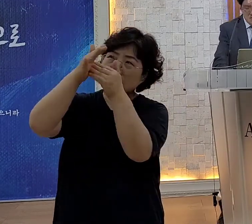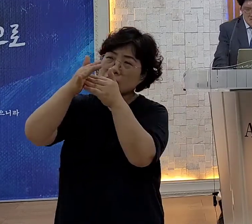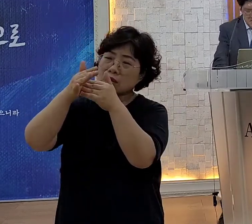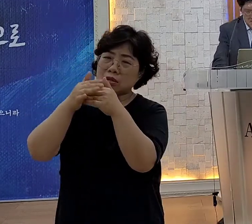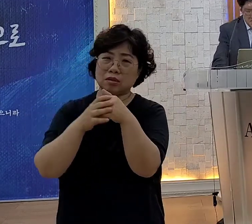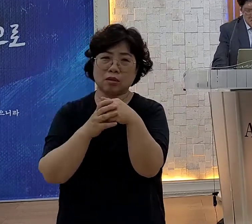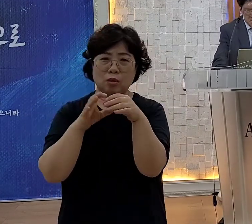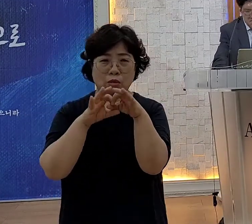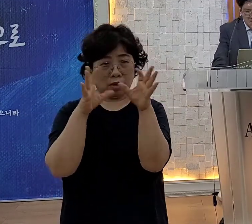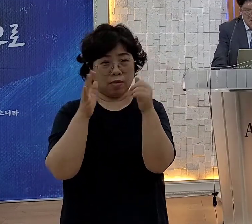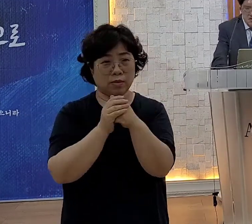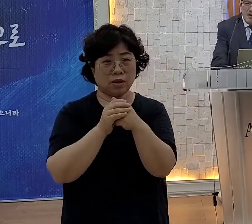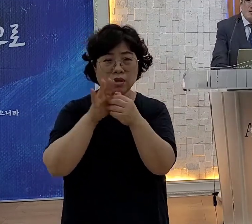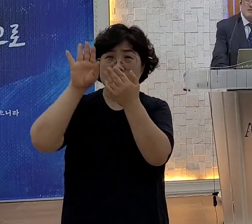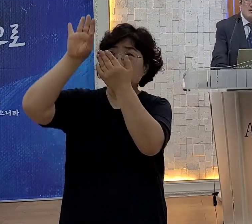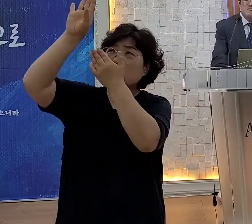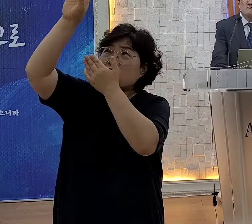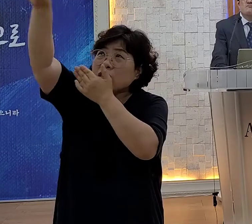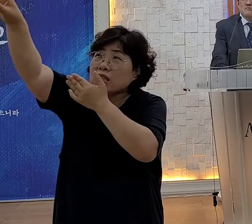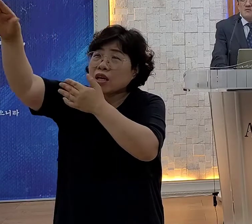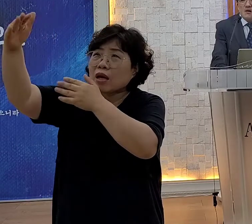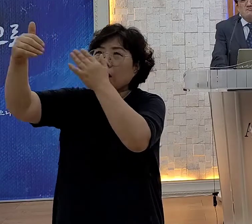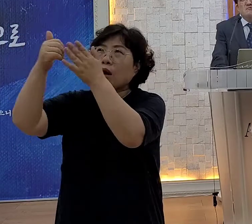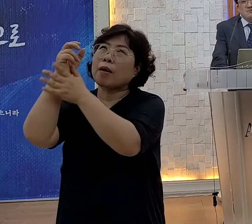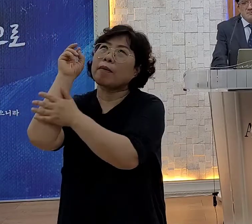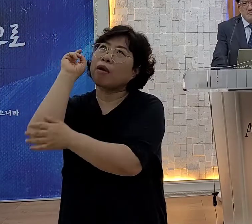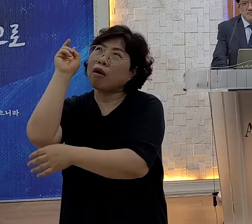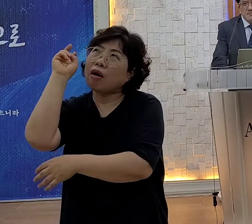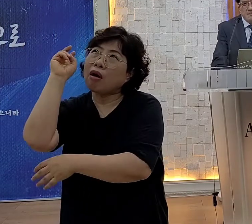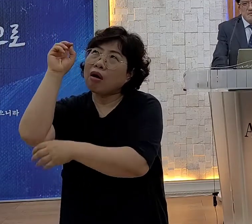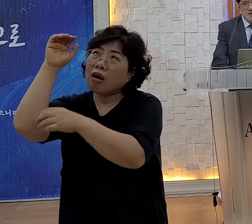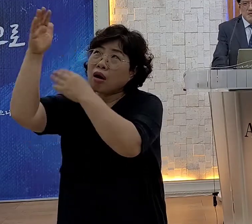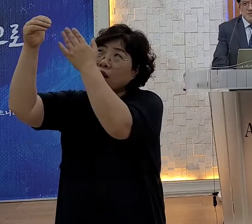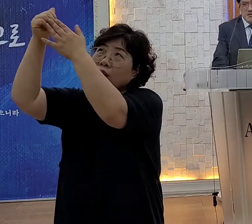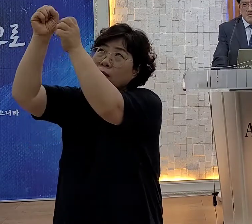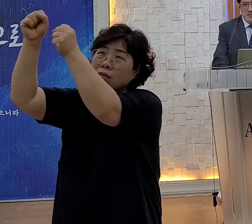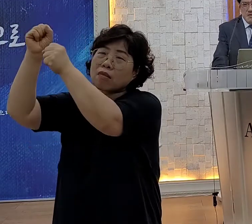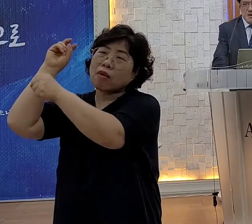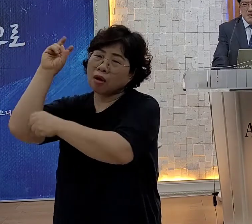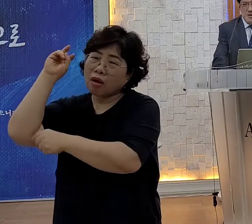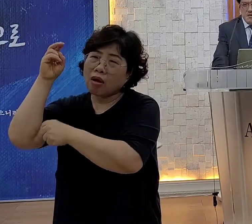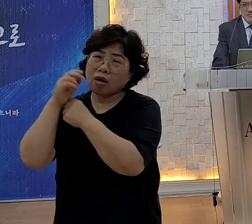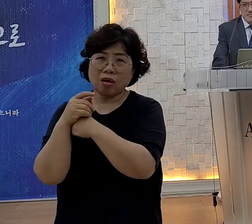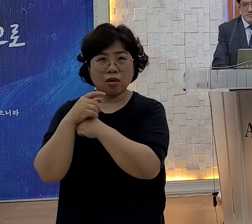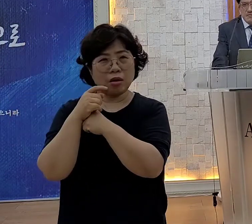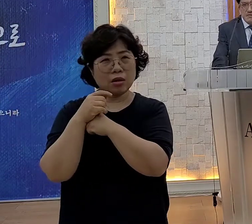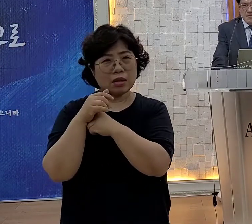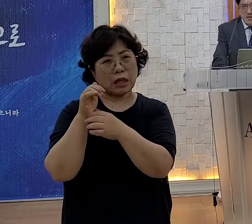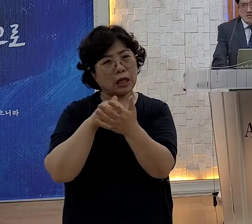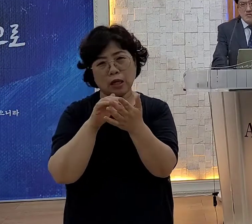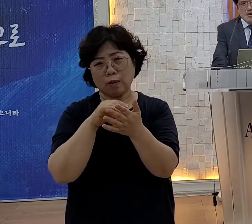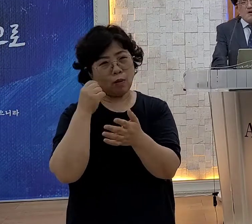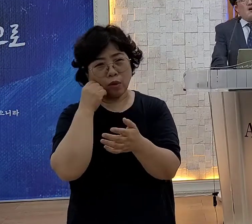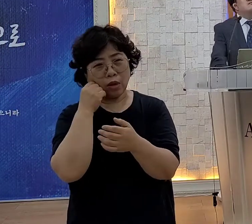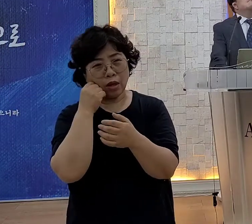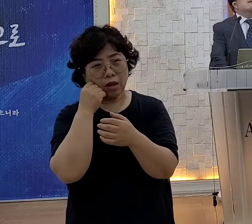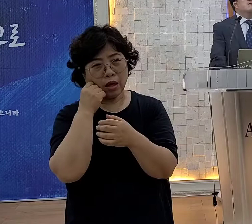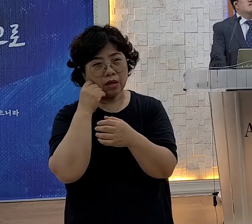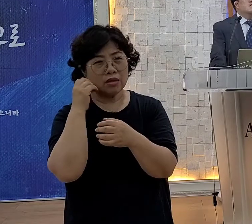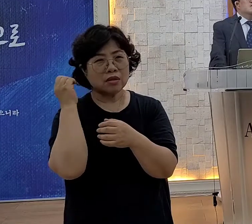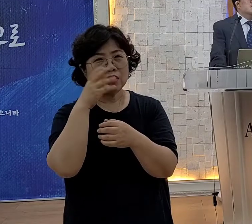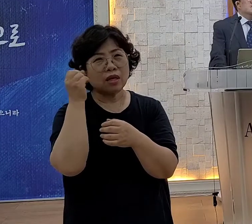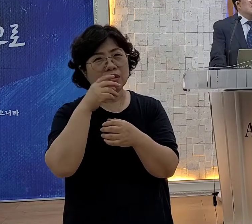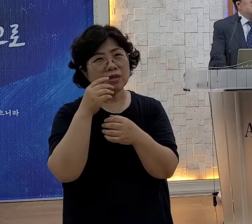수만 광년 그 뒤에 하나님 계실지도 모릅니다. 물리적으로. 우리가 계시는 그 생각하는 하나님 어디 계시냐? 하늘